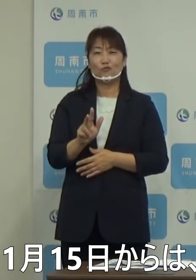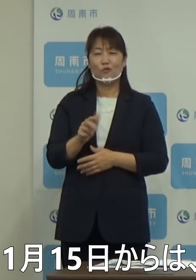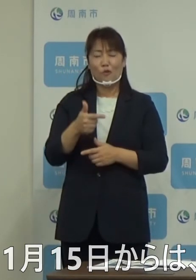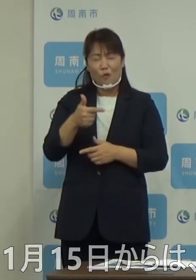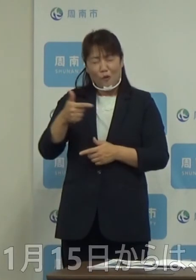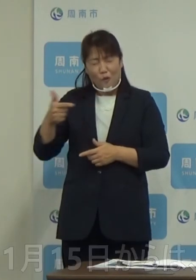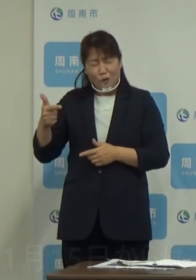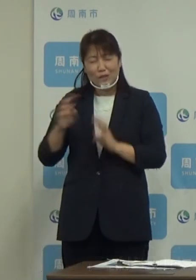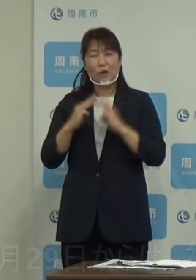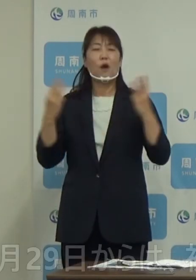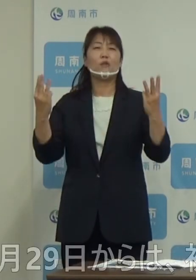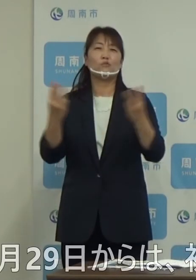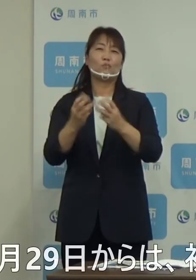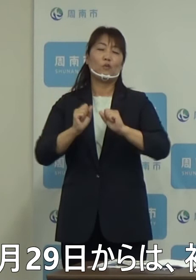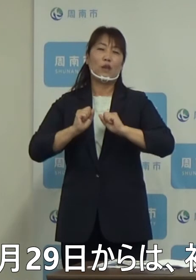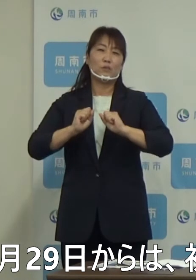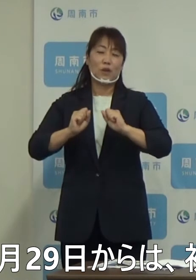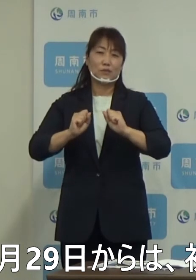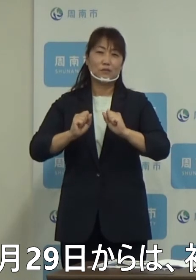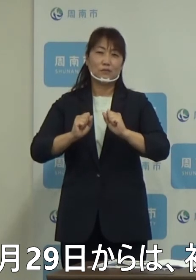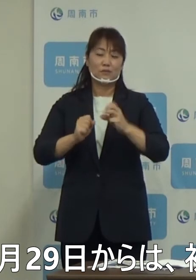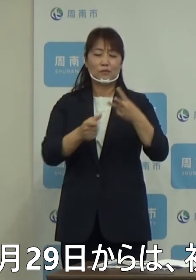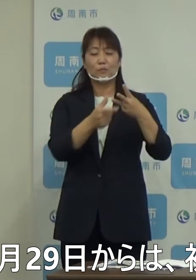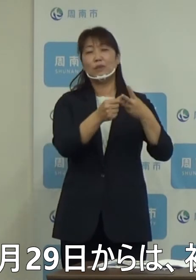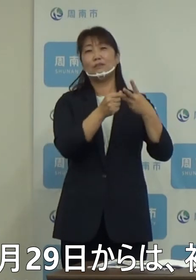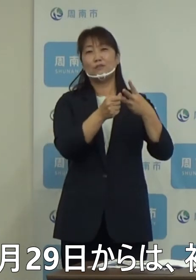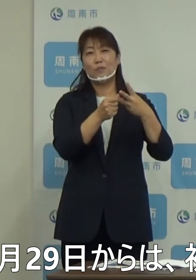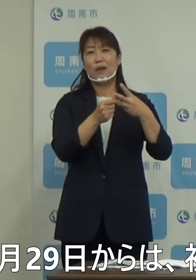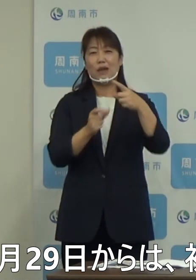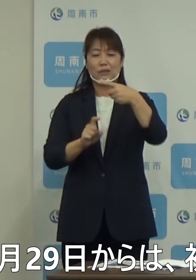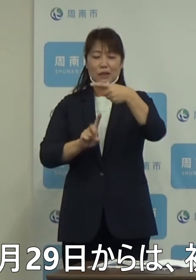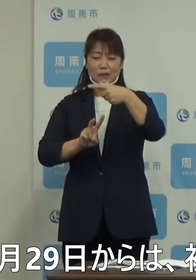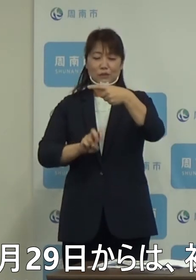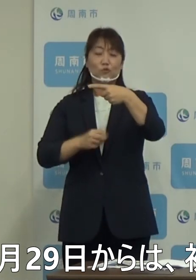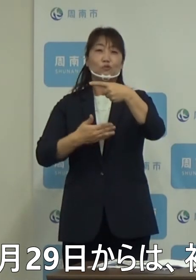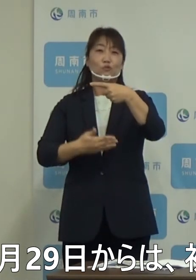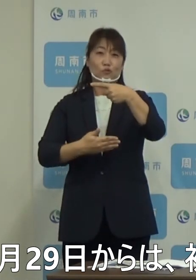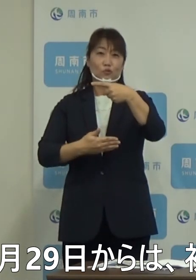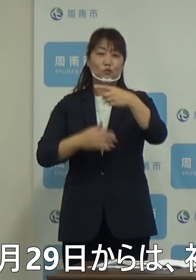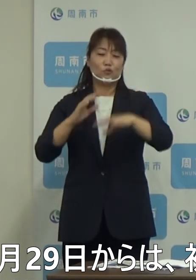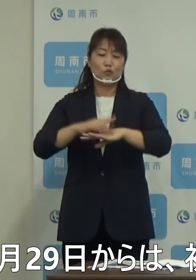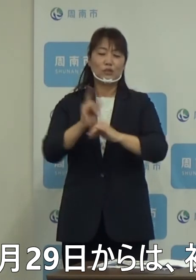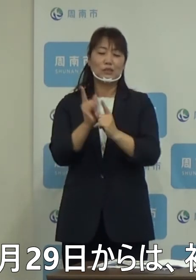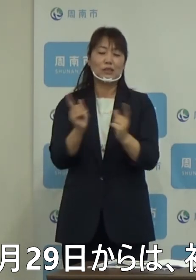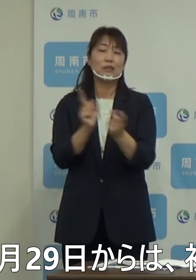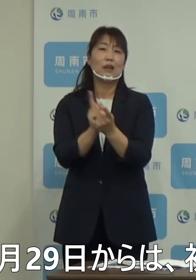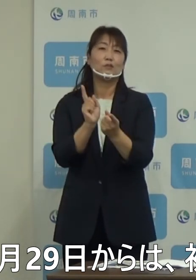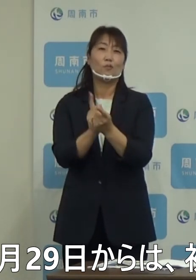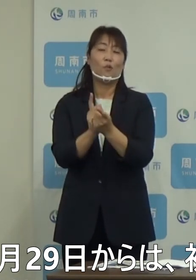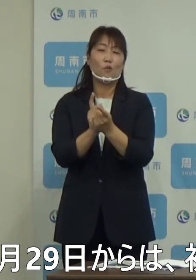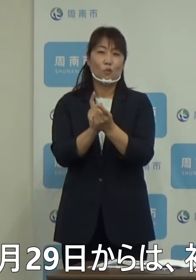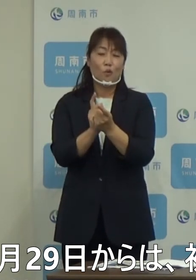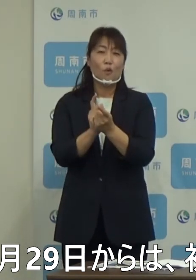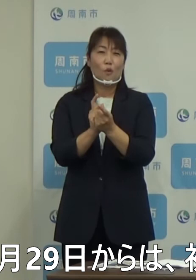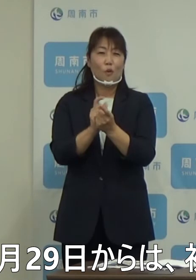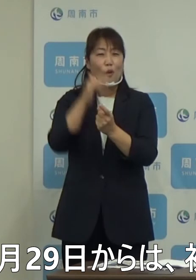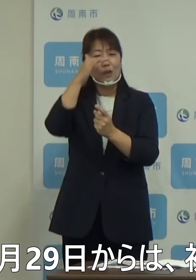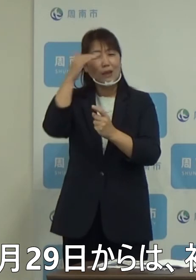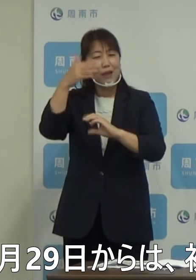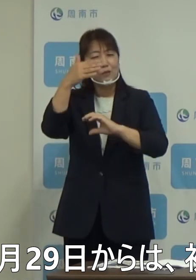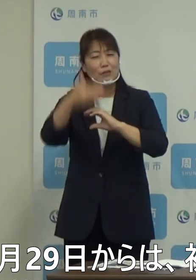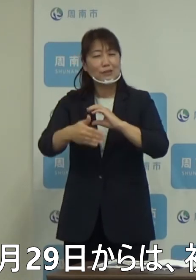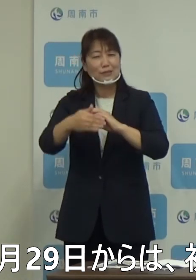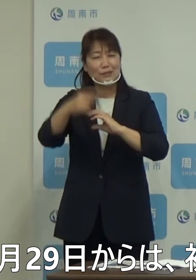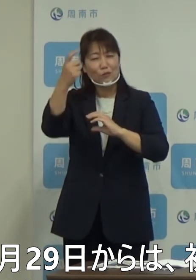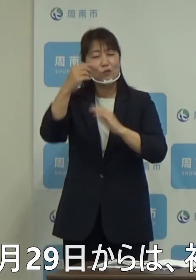ップを開始し、1月29日からは初心者を対象とした工場夜景撮影講習